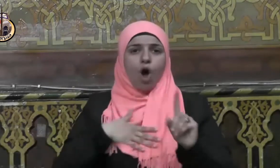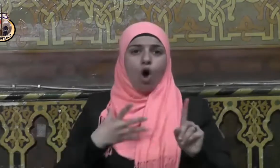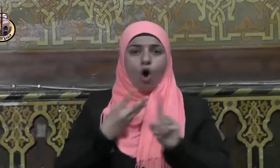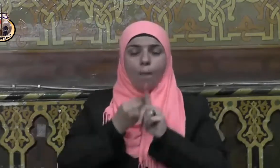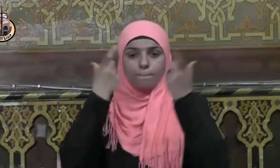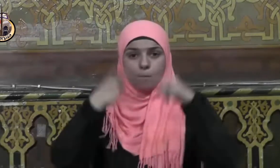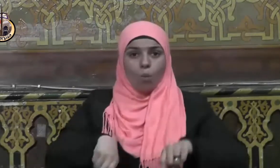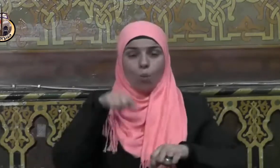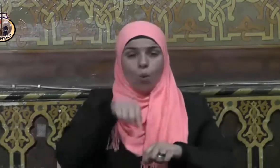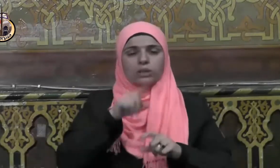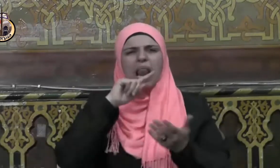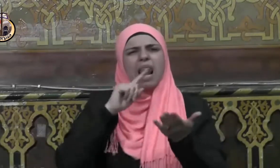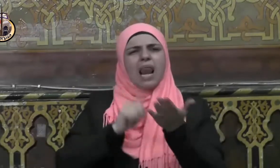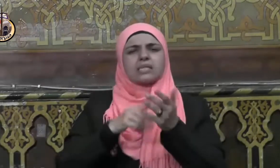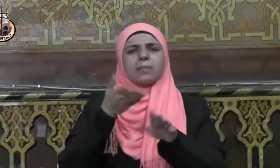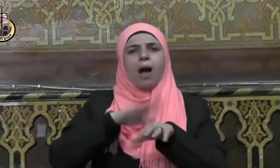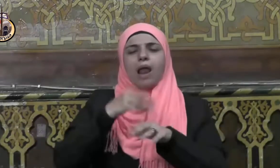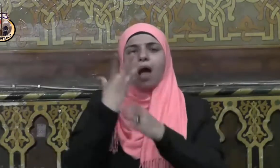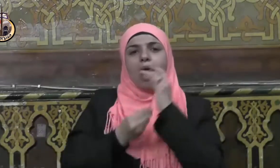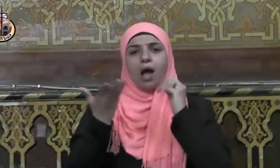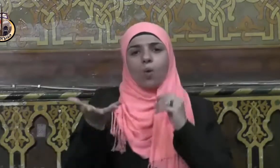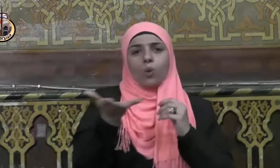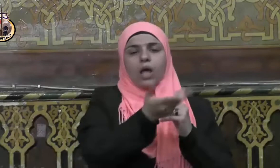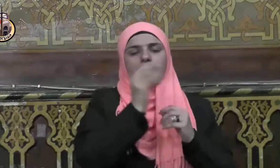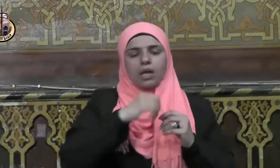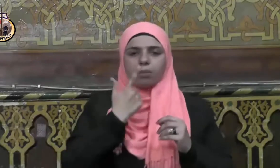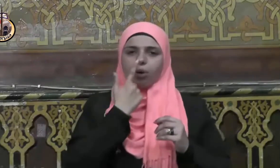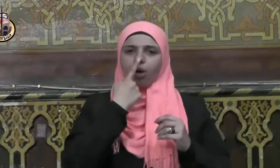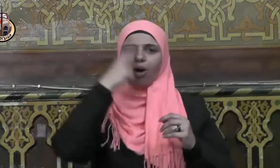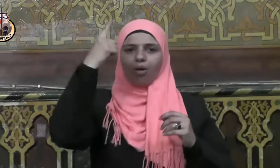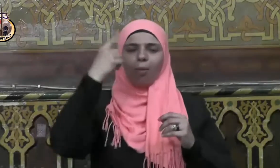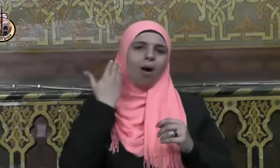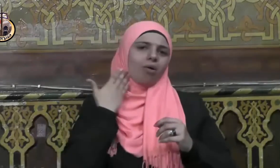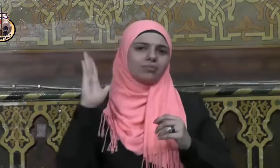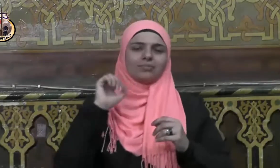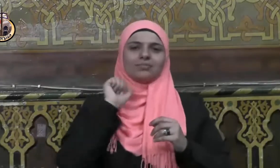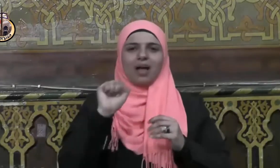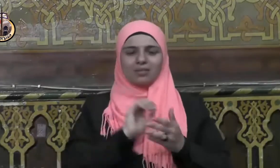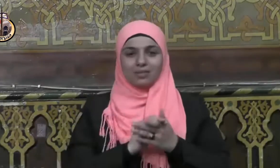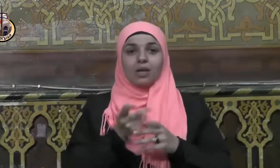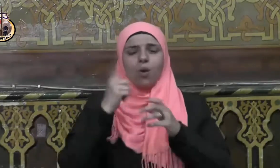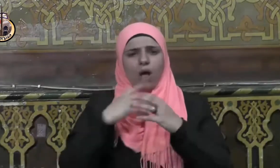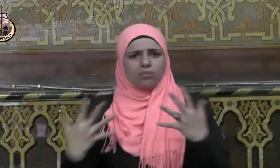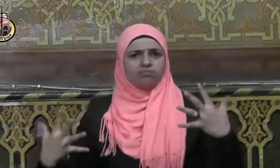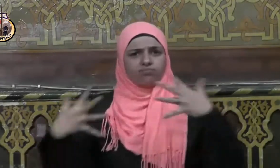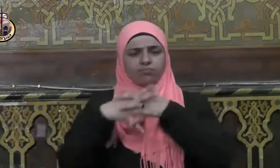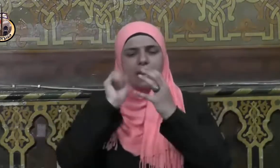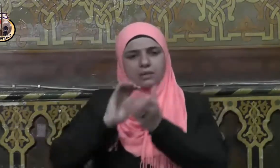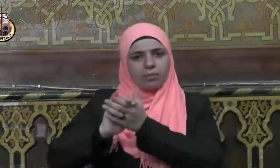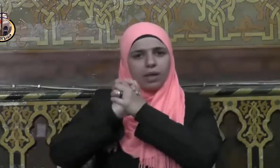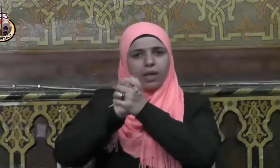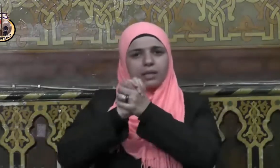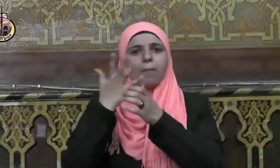على أبنائه أن يعتزوا به وأن يتكاتفوا جميعا للحفاظ